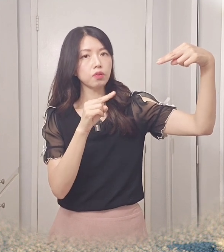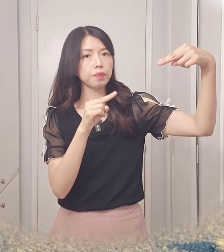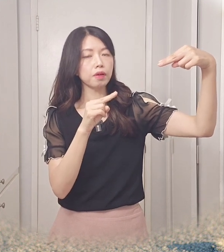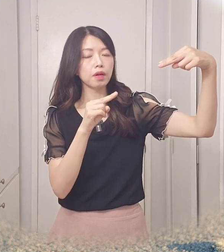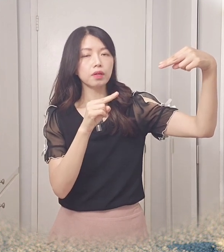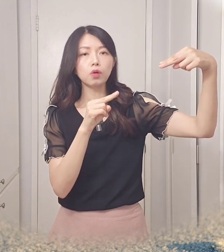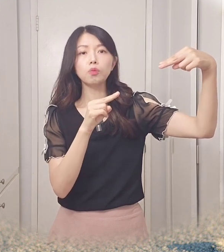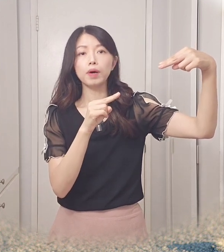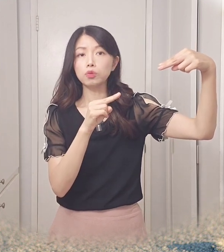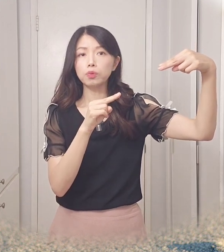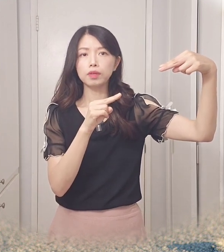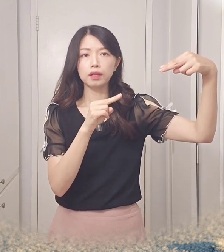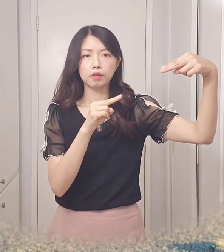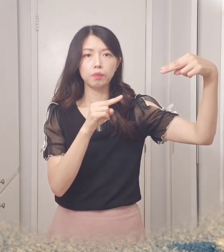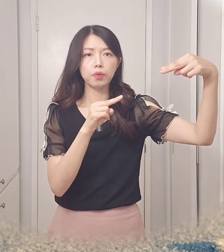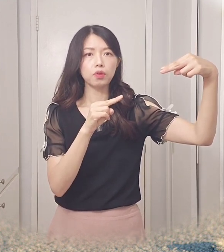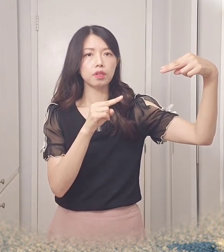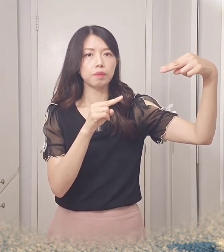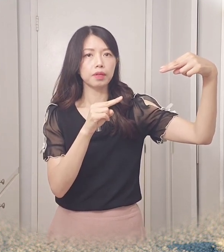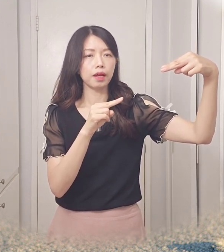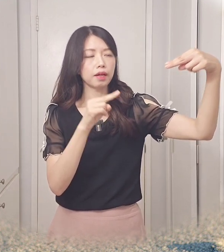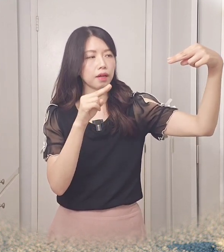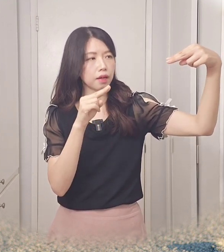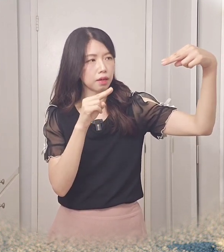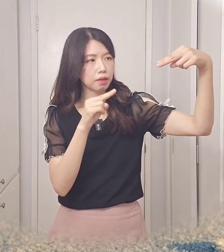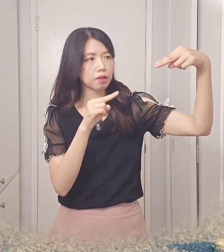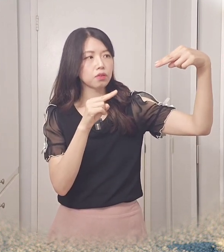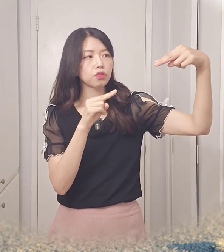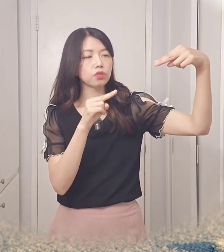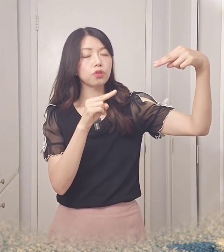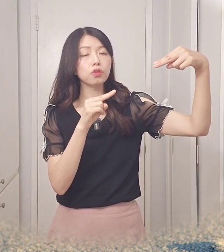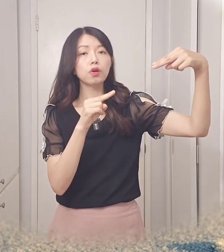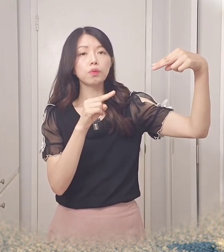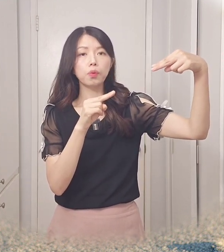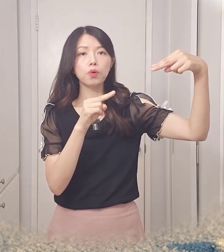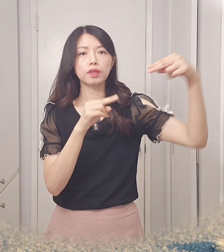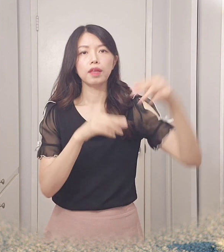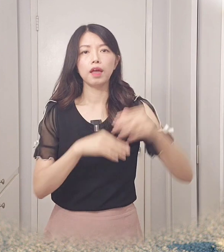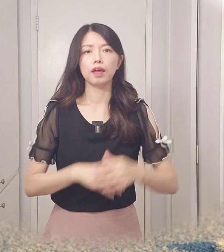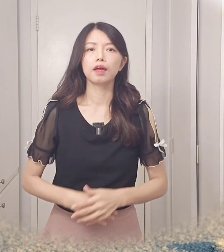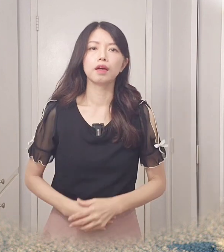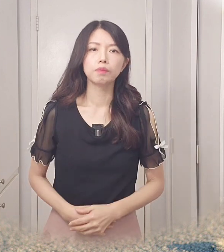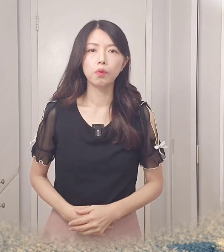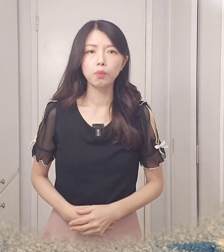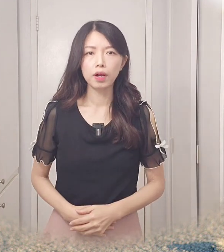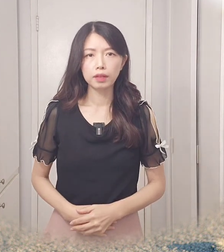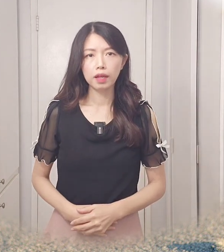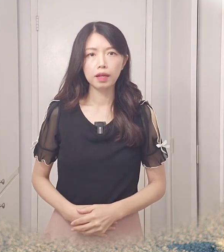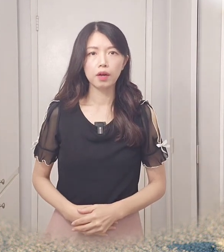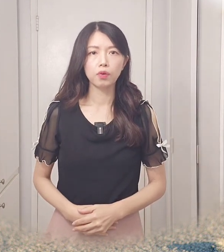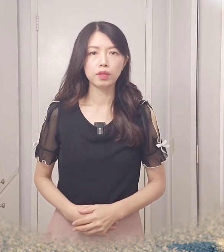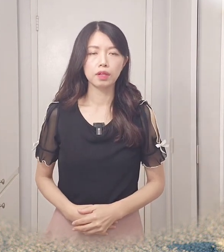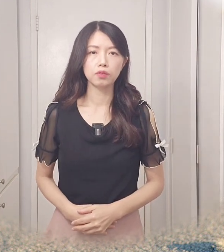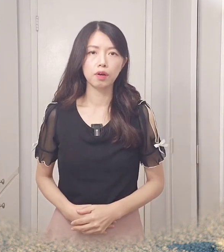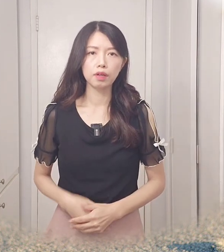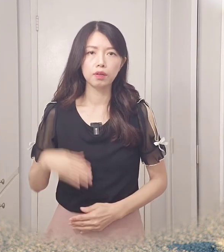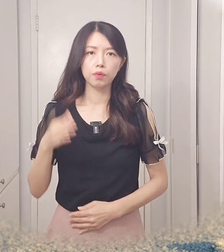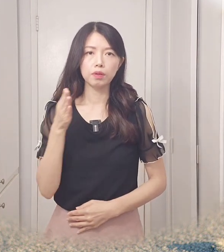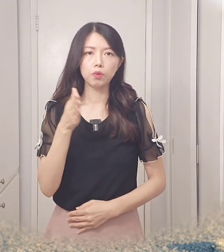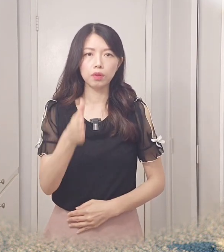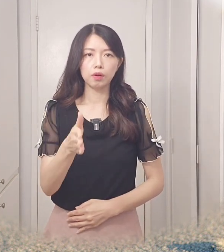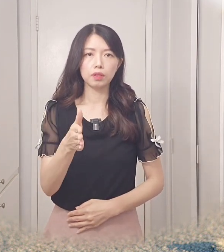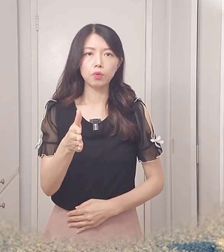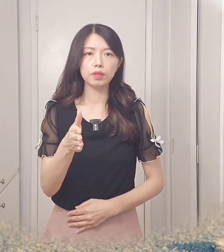표현을 해주면 서로 마주 본다는 그런 표현이 됩니다. 주, 볼 때, 뭐뭐 할 때라고 한 뜻의